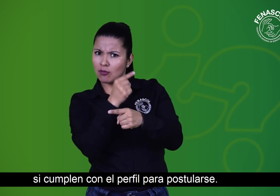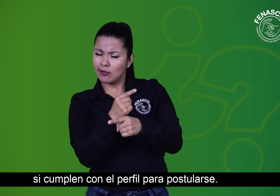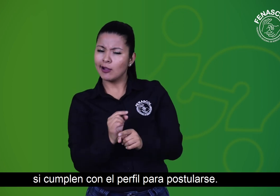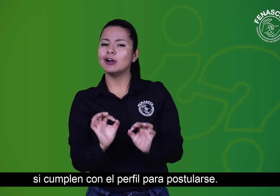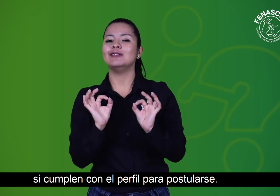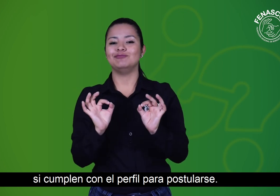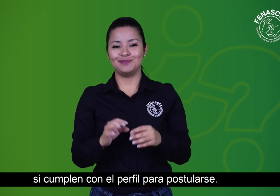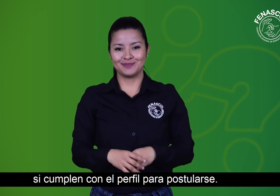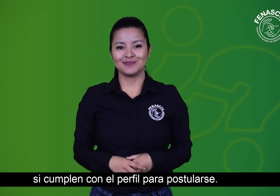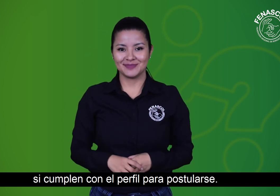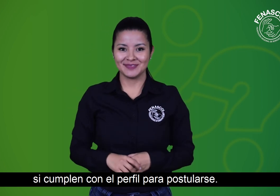postularse.